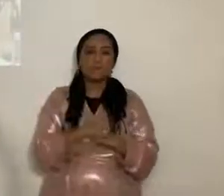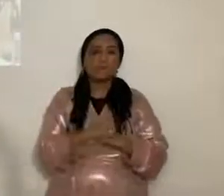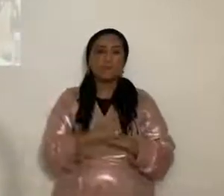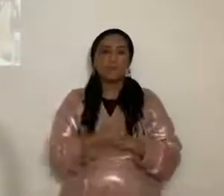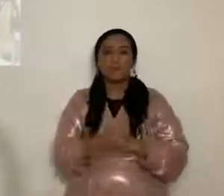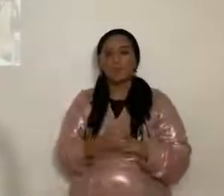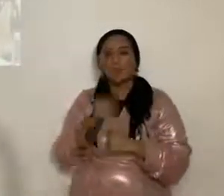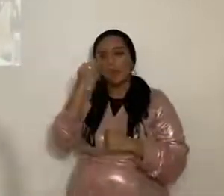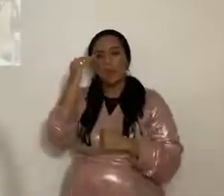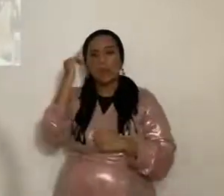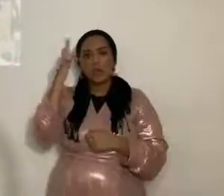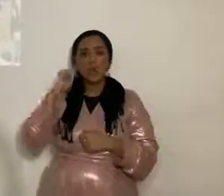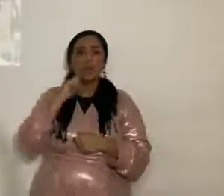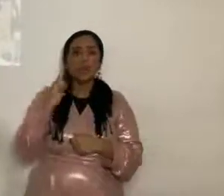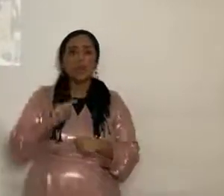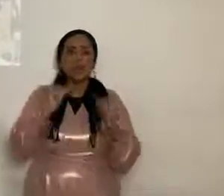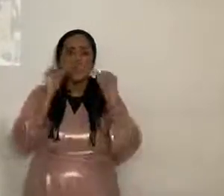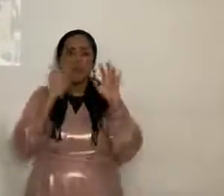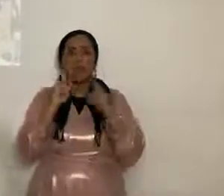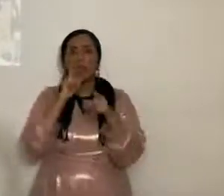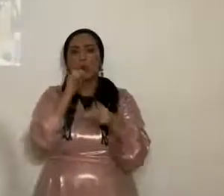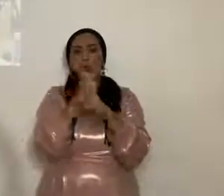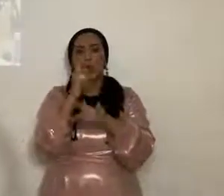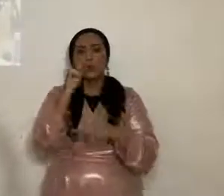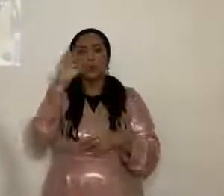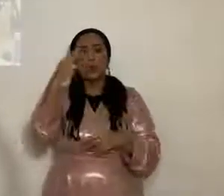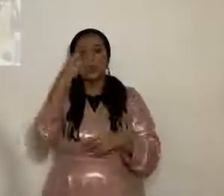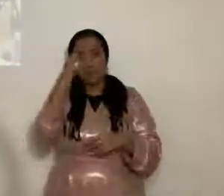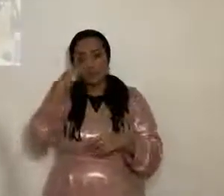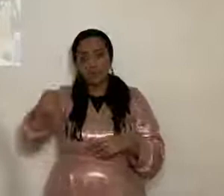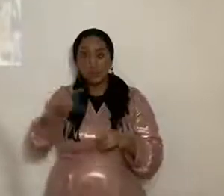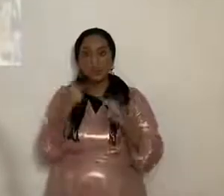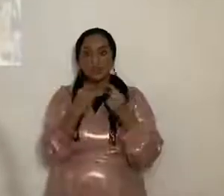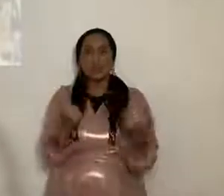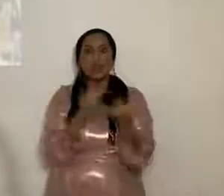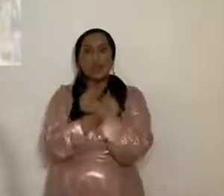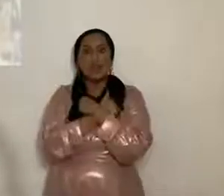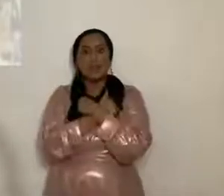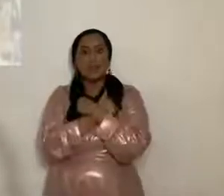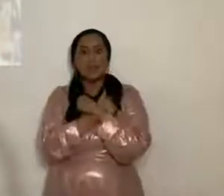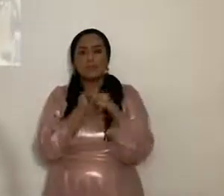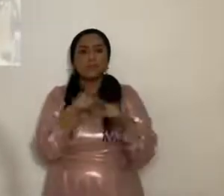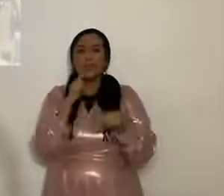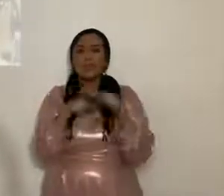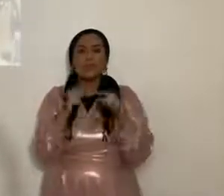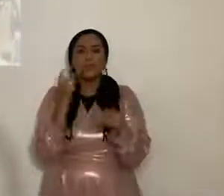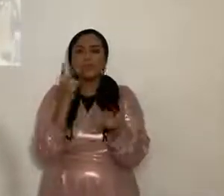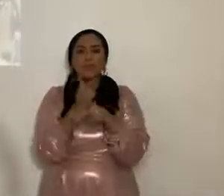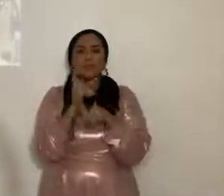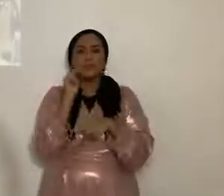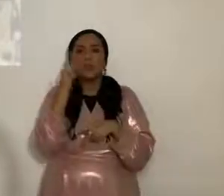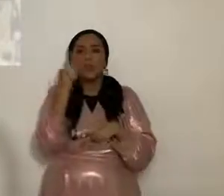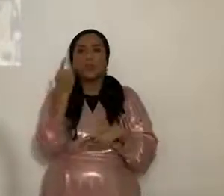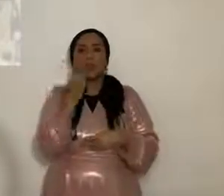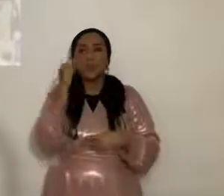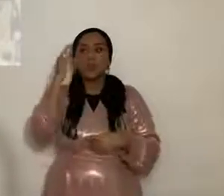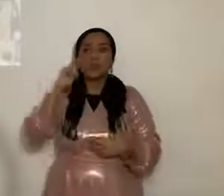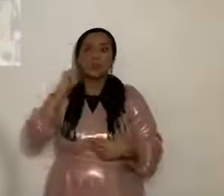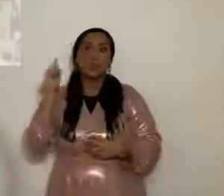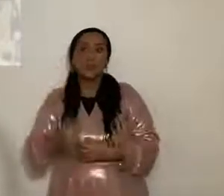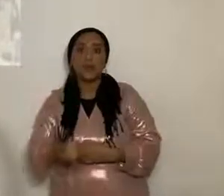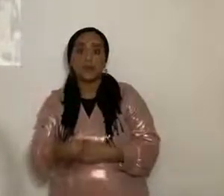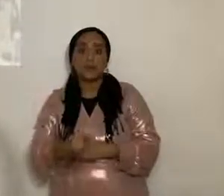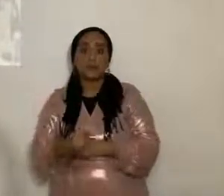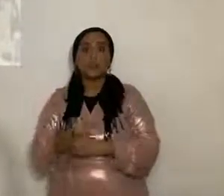Entonces, ¿por qué Yahweh envía bendición a los que guardan Torah? Porque lo hacen por amor. No se puede guardar Torah por imposición. El Eterno no acepta